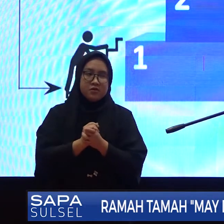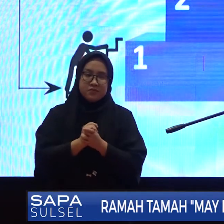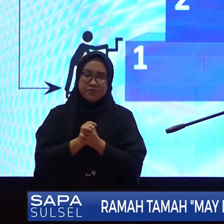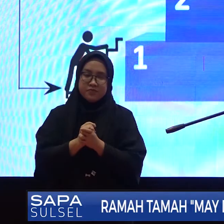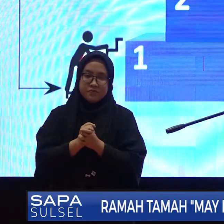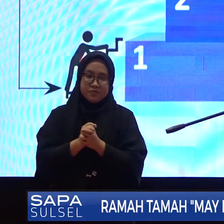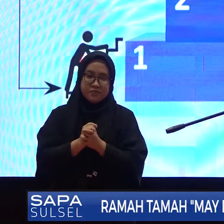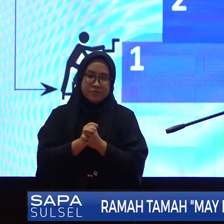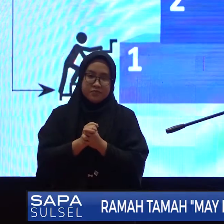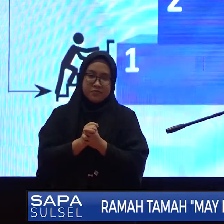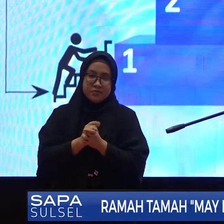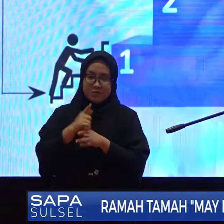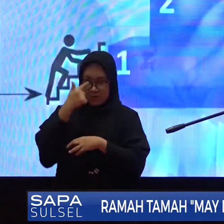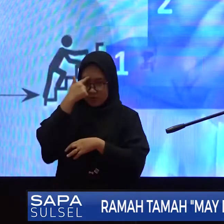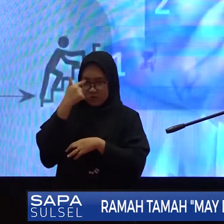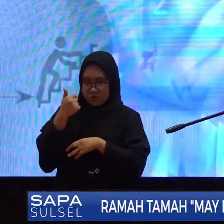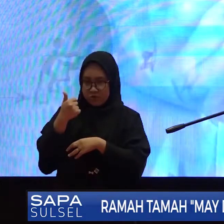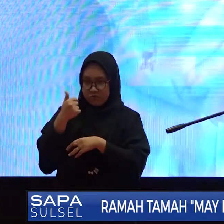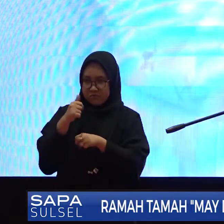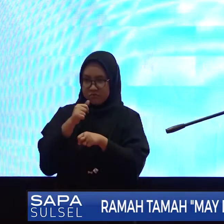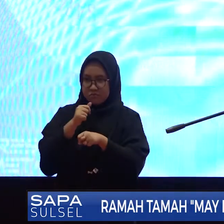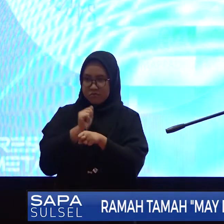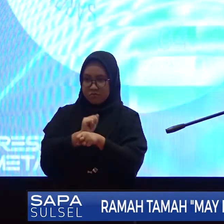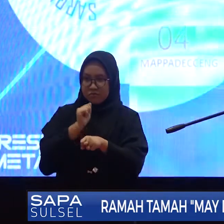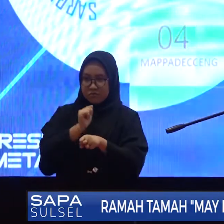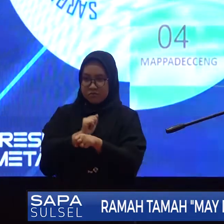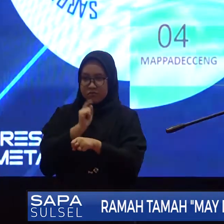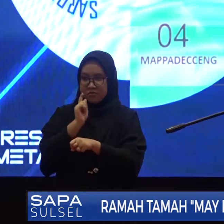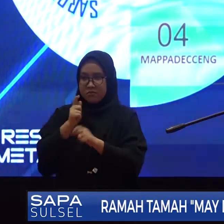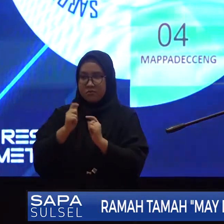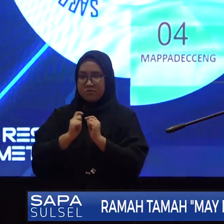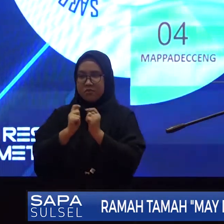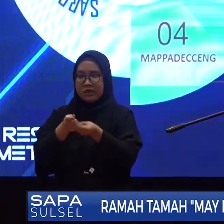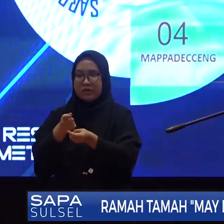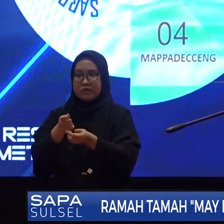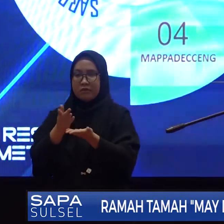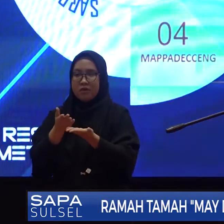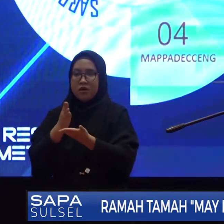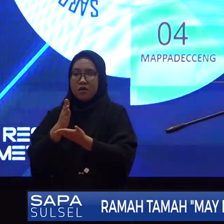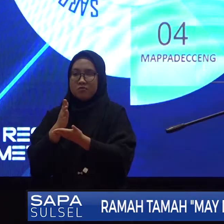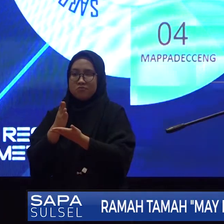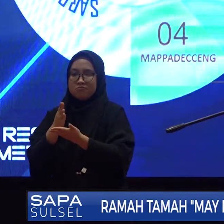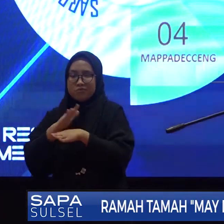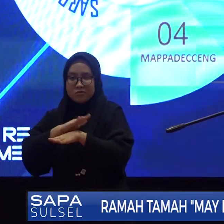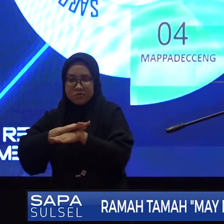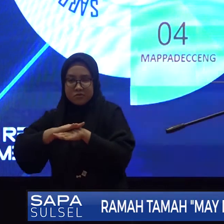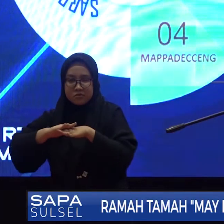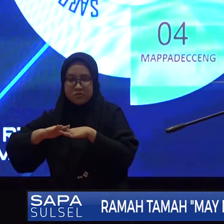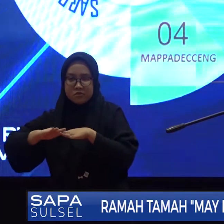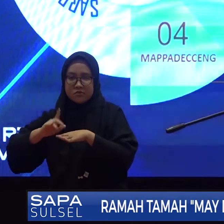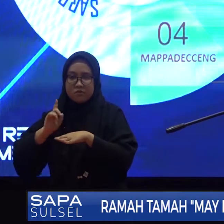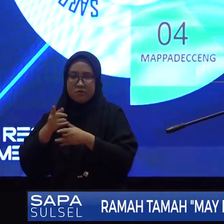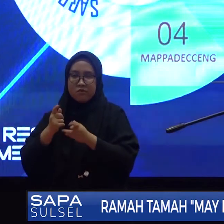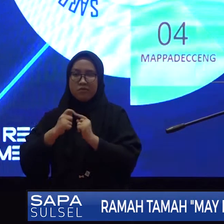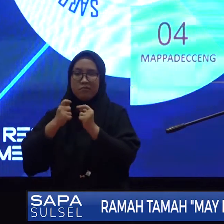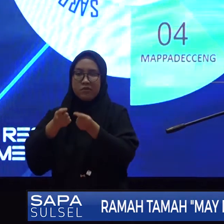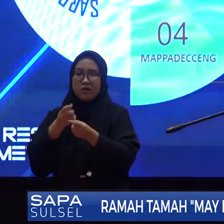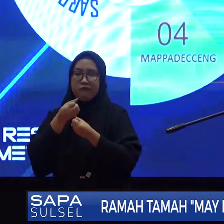sharing Smart work solution adalah memberi kemudahan informasi kepada pekerja pemberi